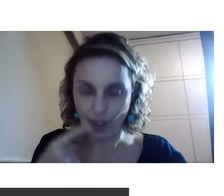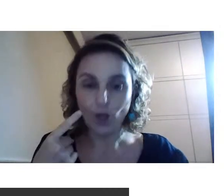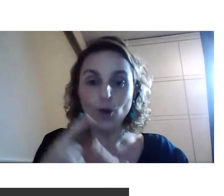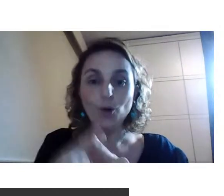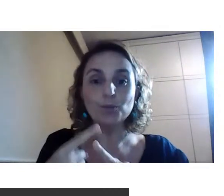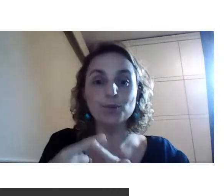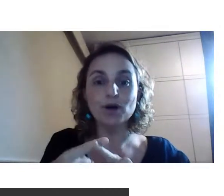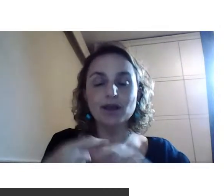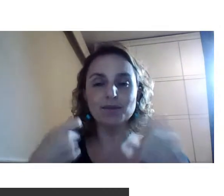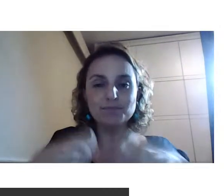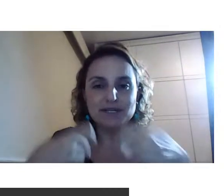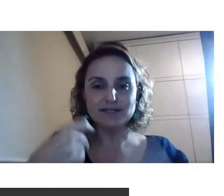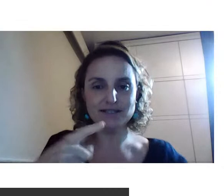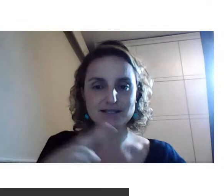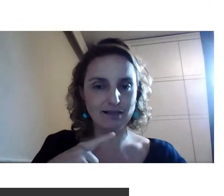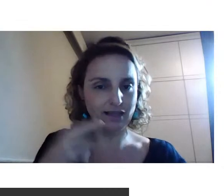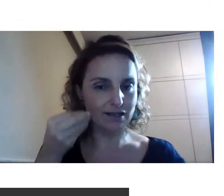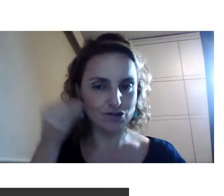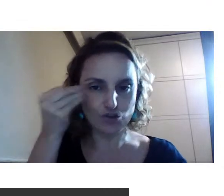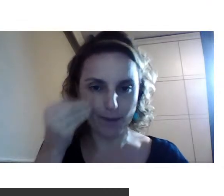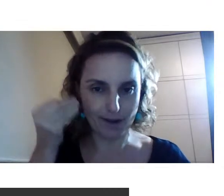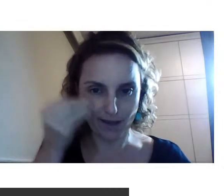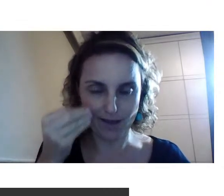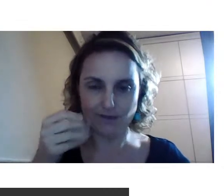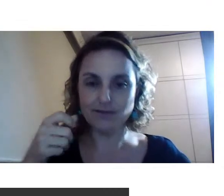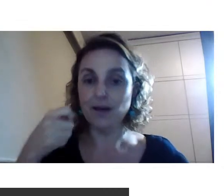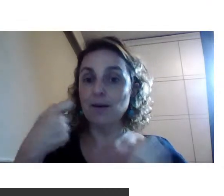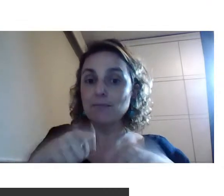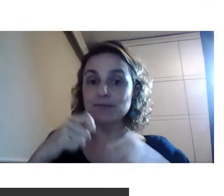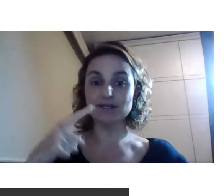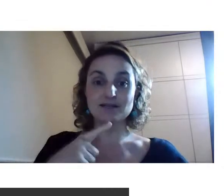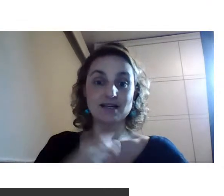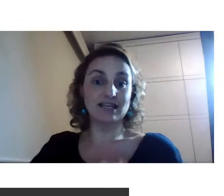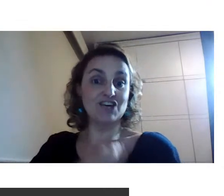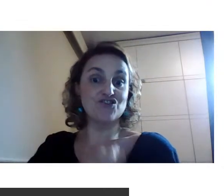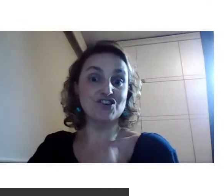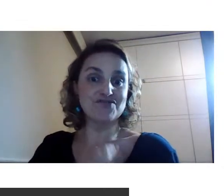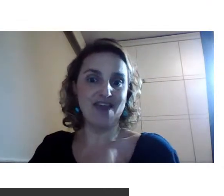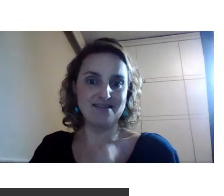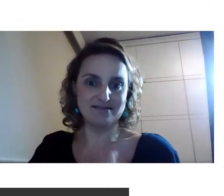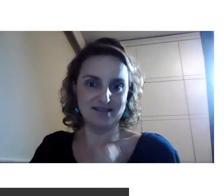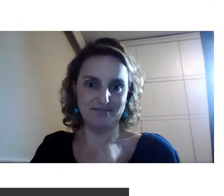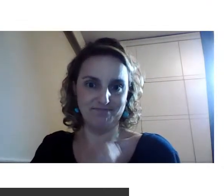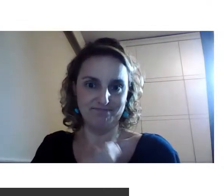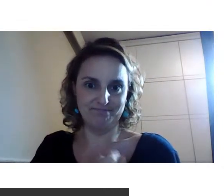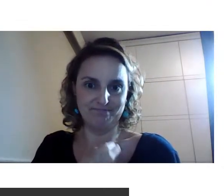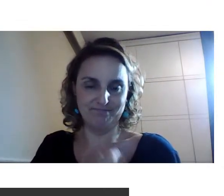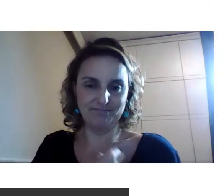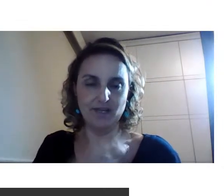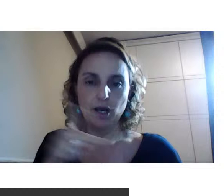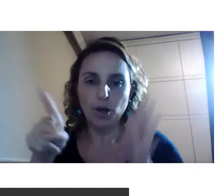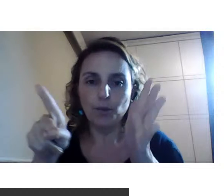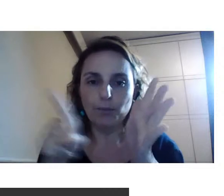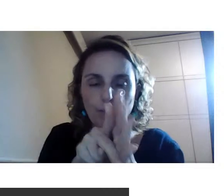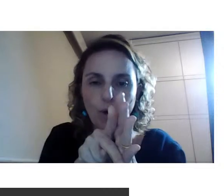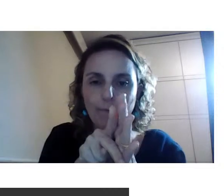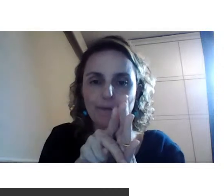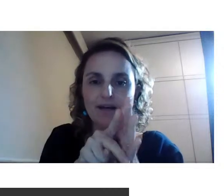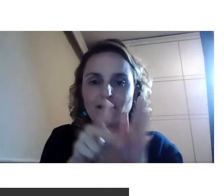em seu voltado para a gestão de projetos EA tecnologia é um recurso de extrema importância